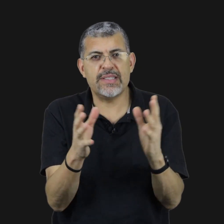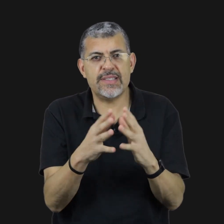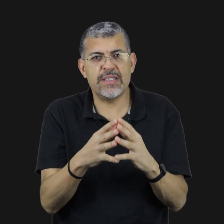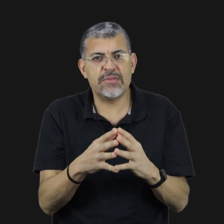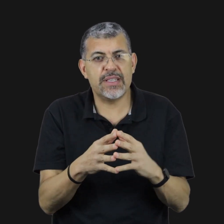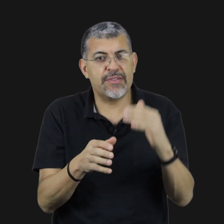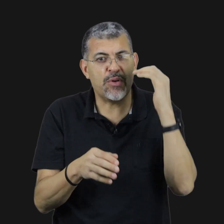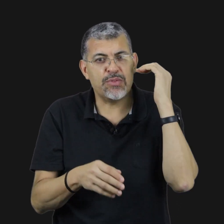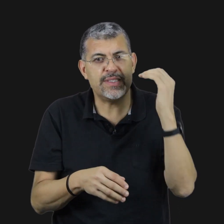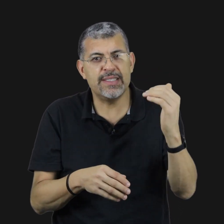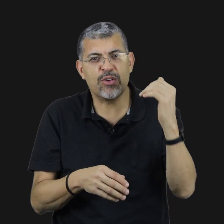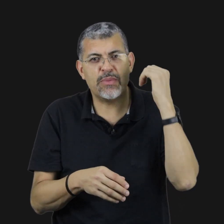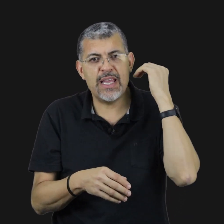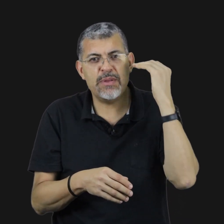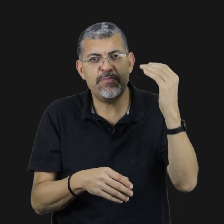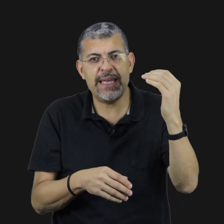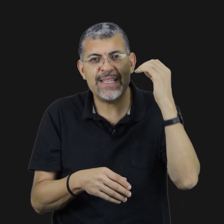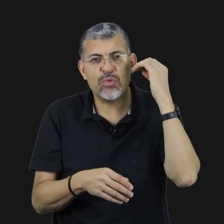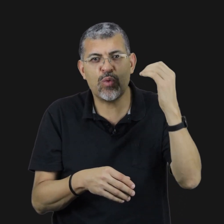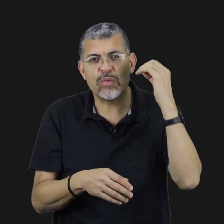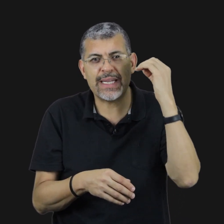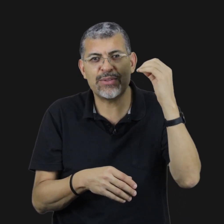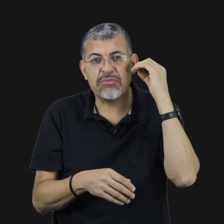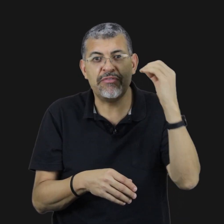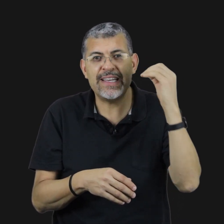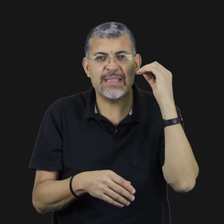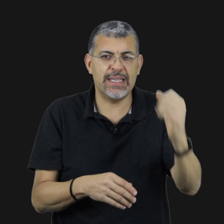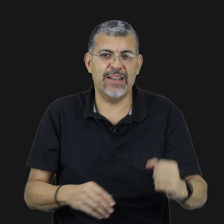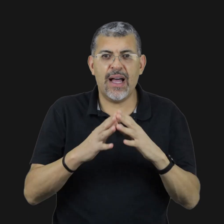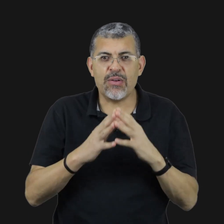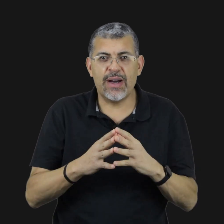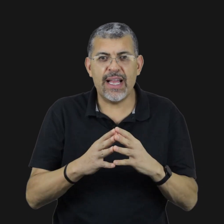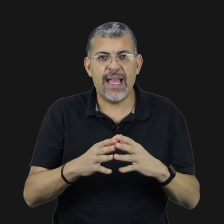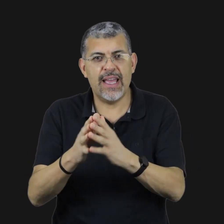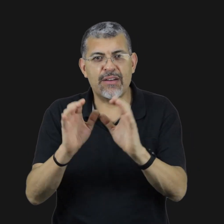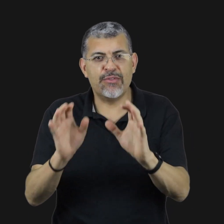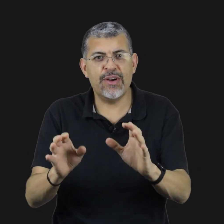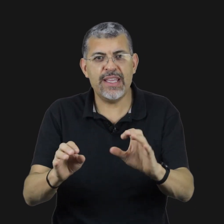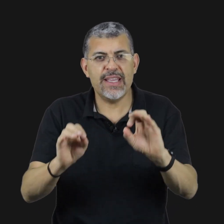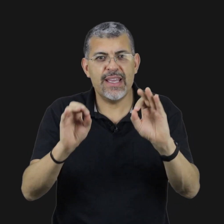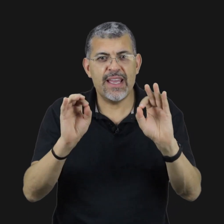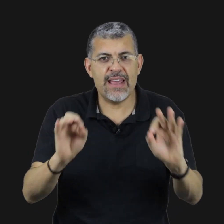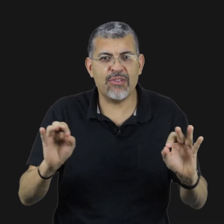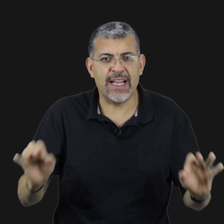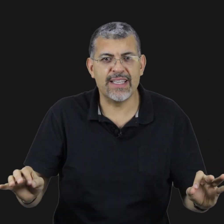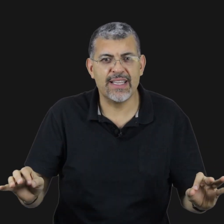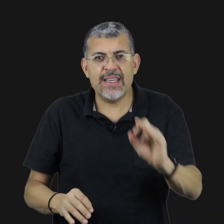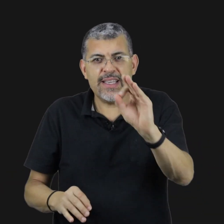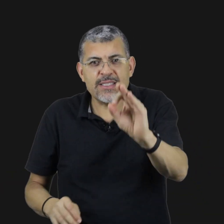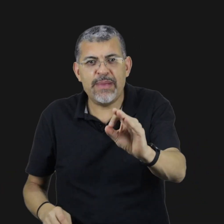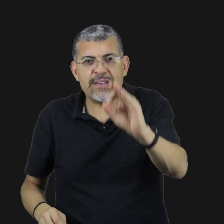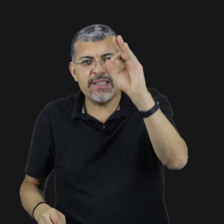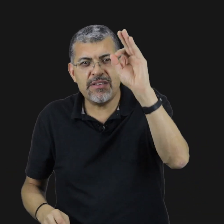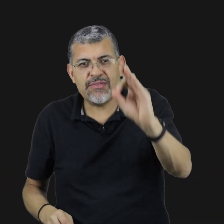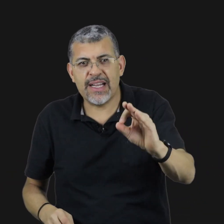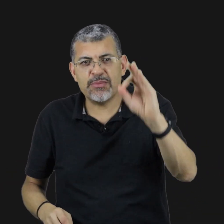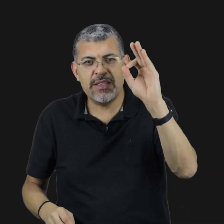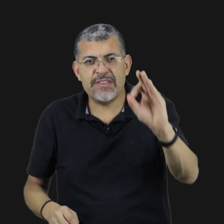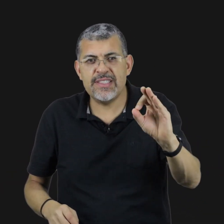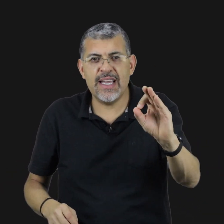905 que ficou conhecida como a mt do contrato verde e amarelo agora ela foi revogada em que aspecto esse fato